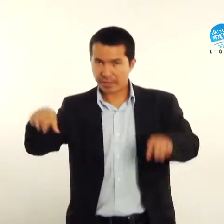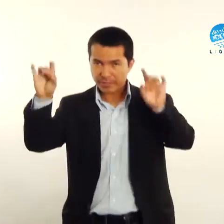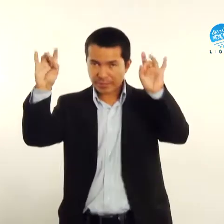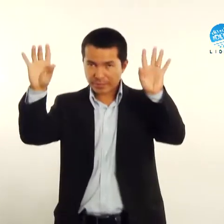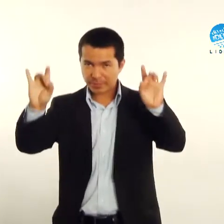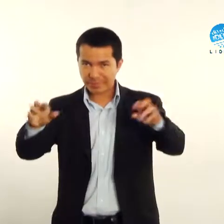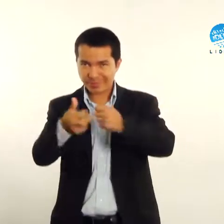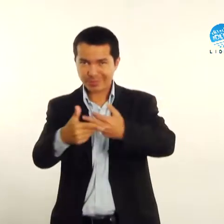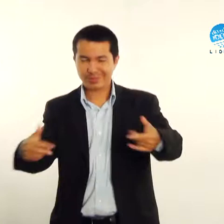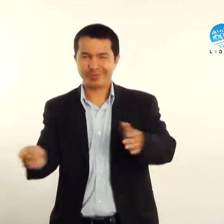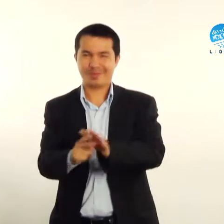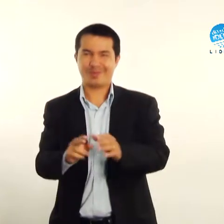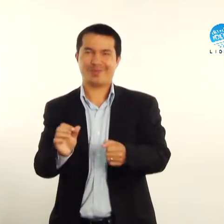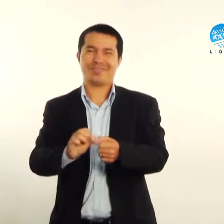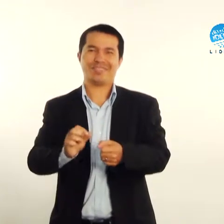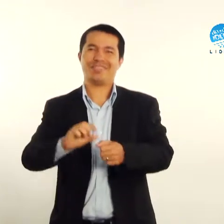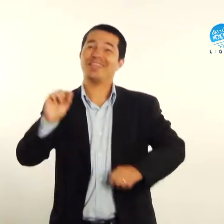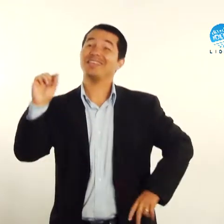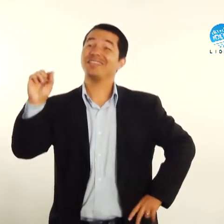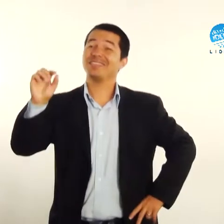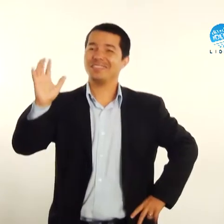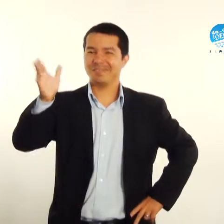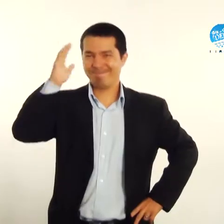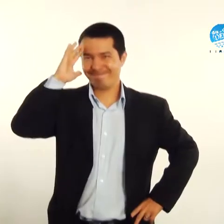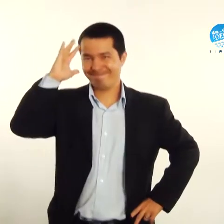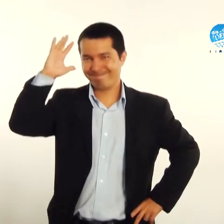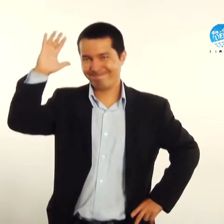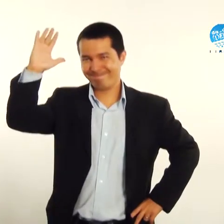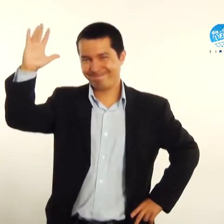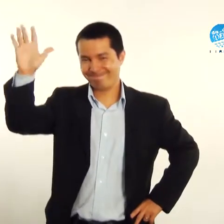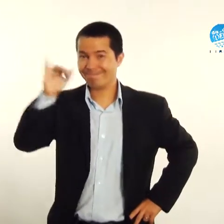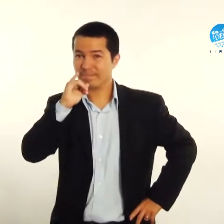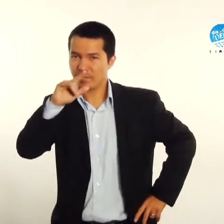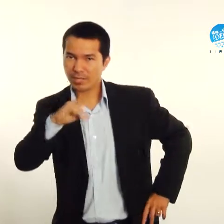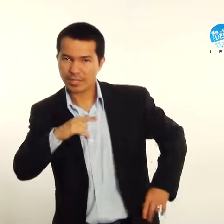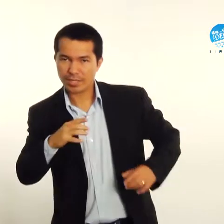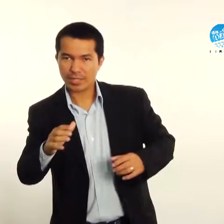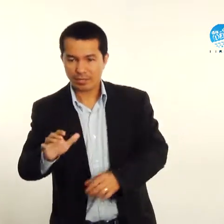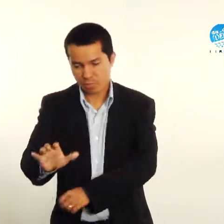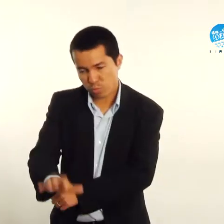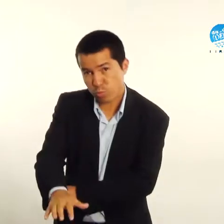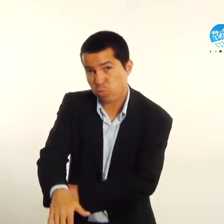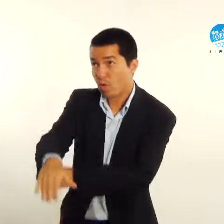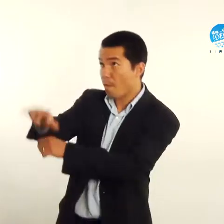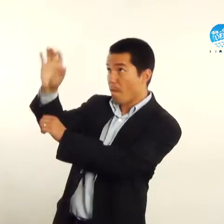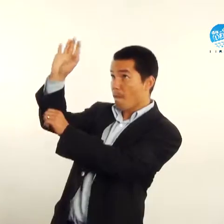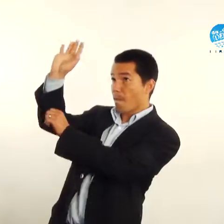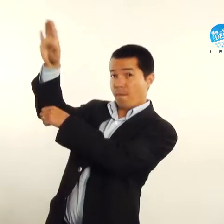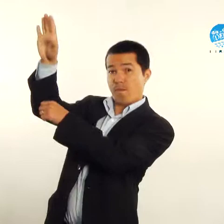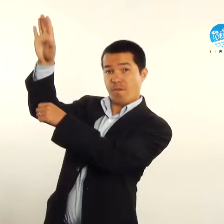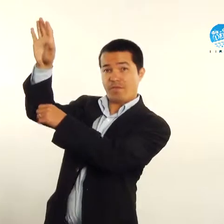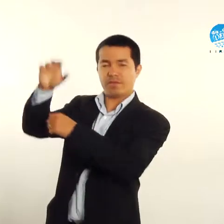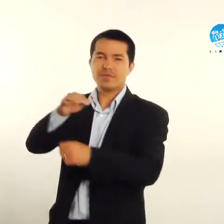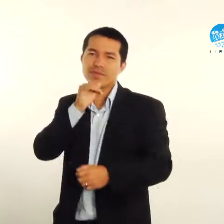que faz, não é? Aquele que, por exemplo, se é jogador de basquete